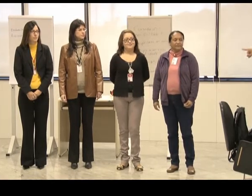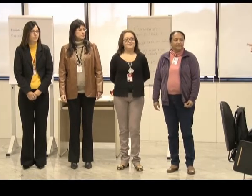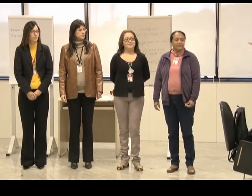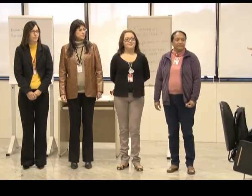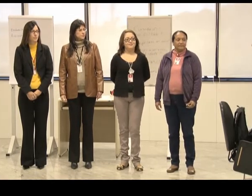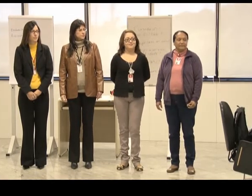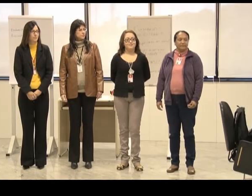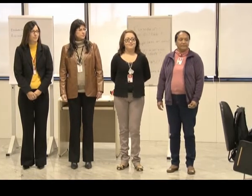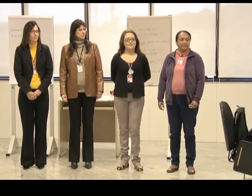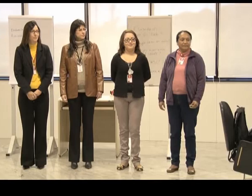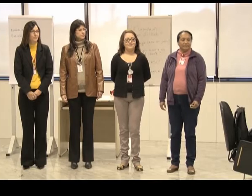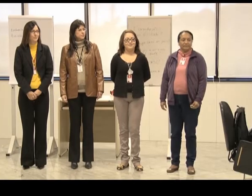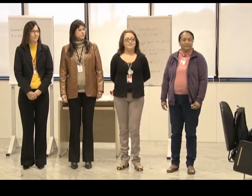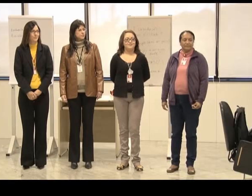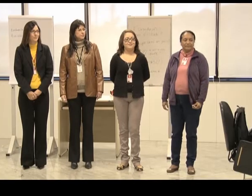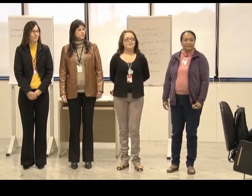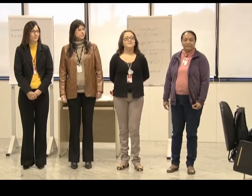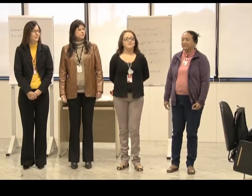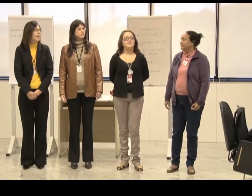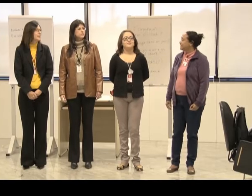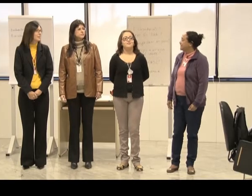cada uma vai falar para dar sequência. Certo?